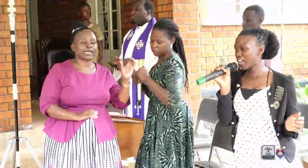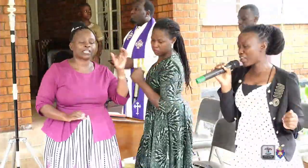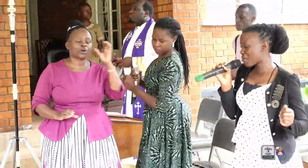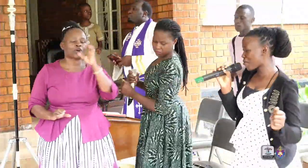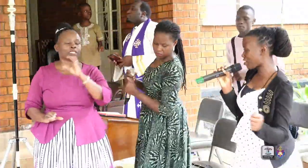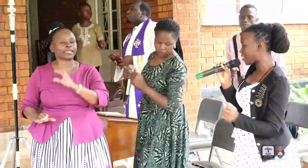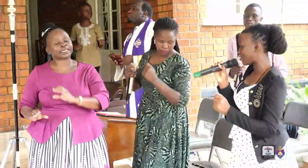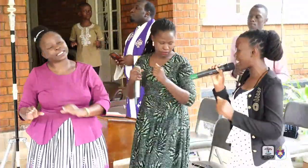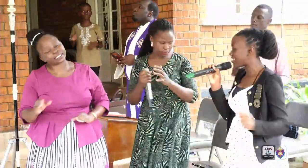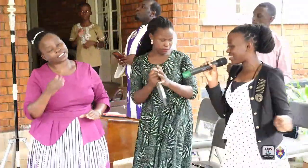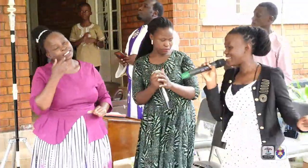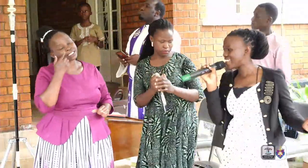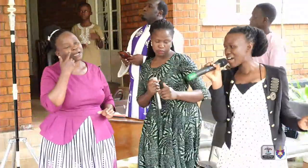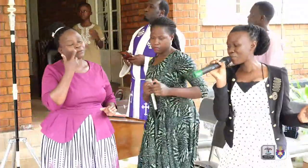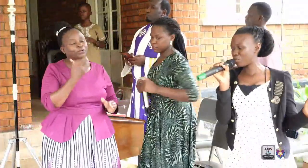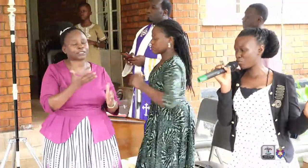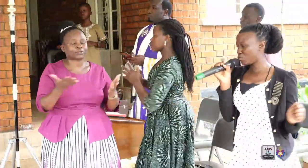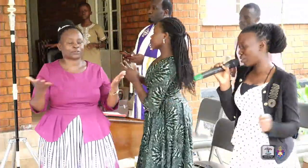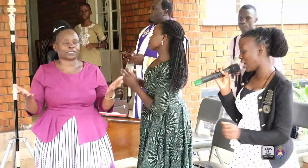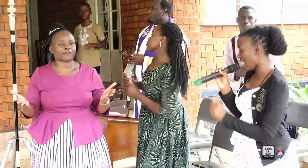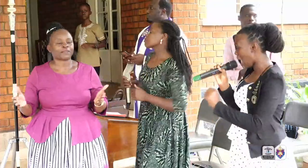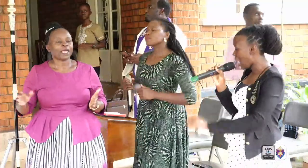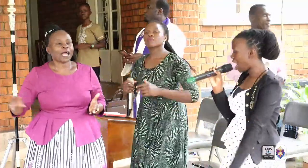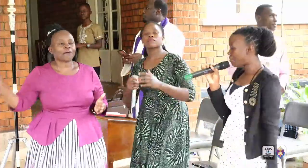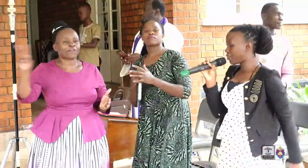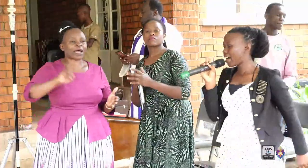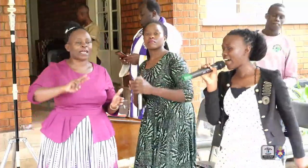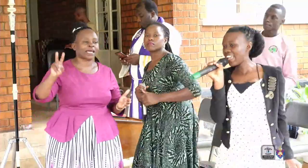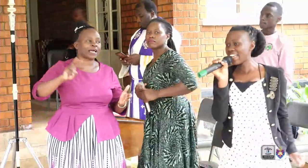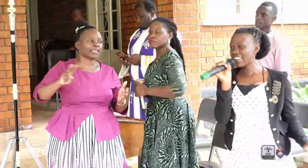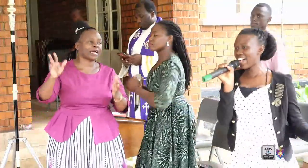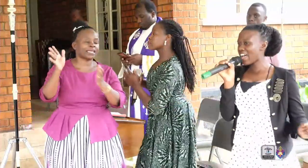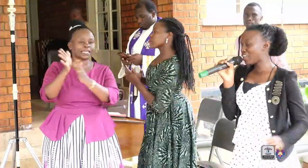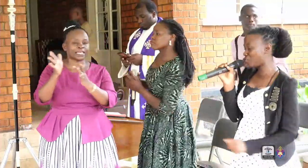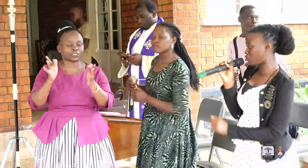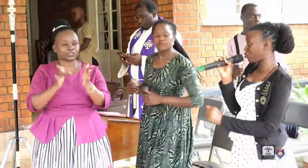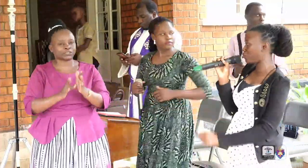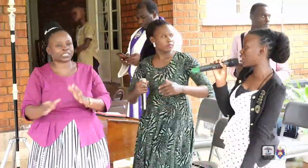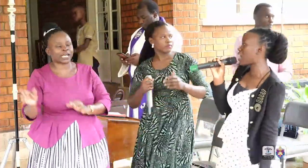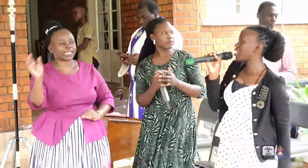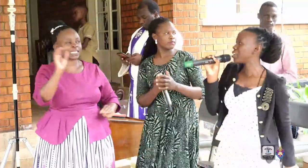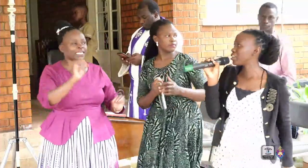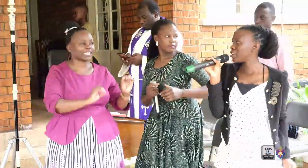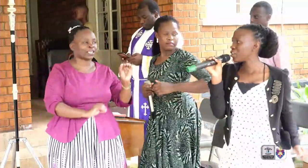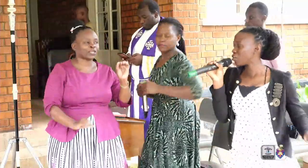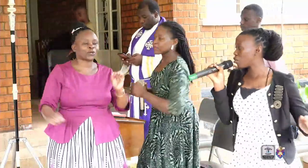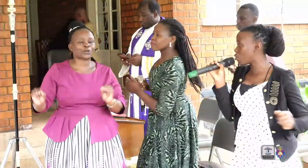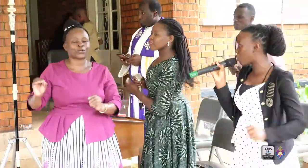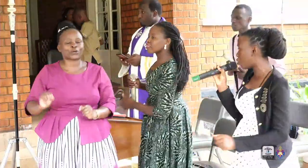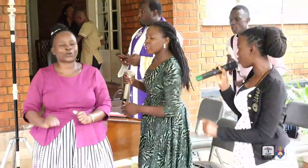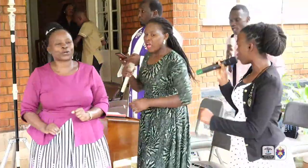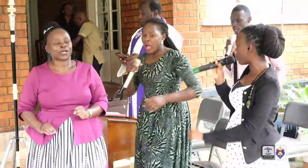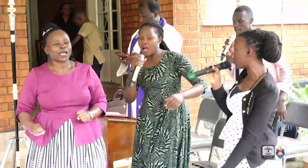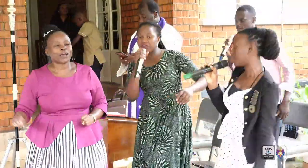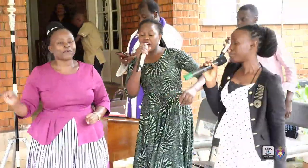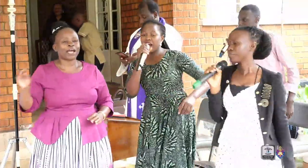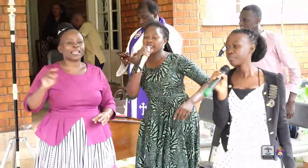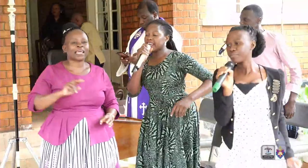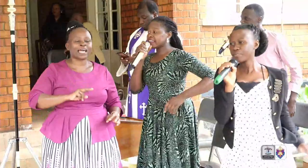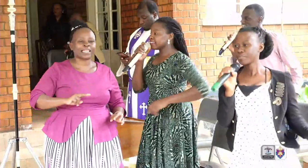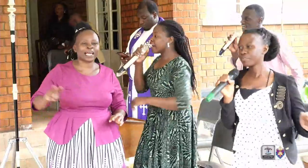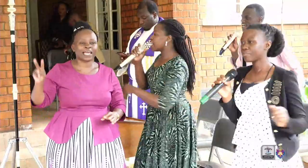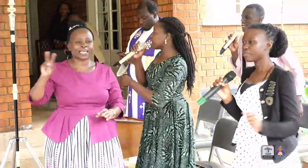noonyeza noonyeza sinamuzula afaanana yesu taliyo